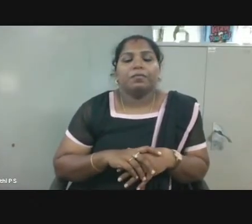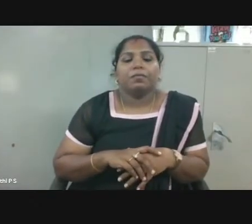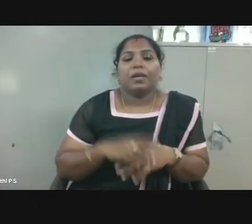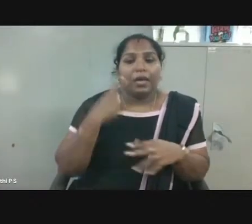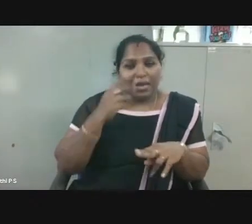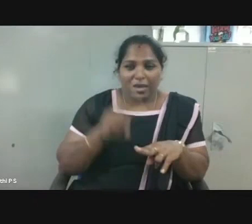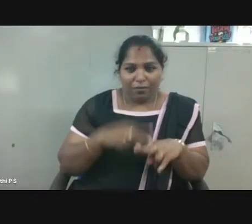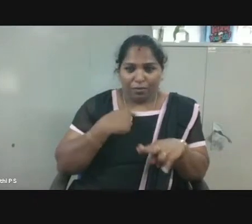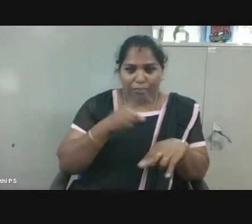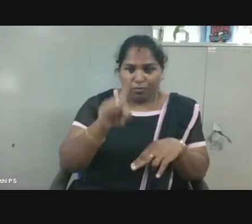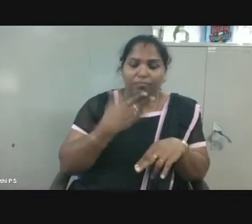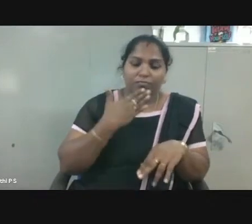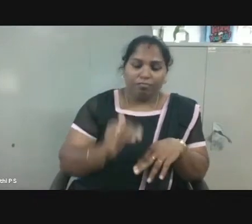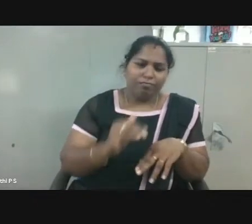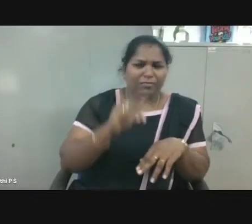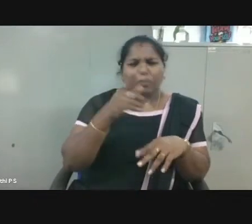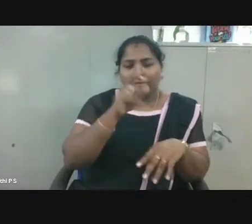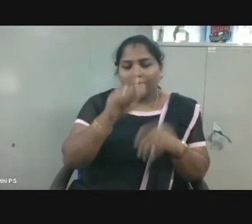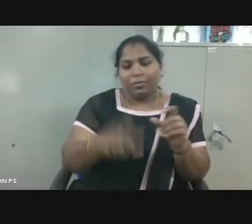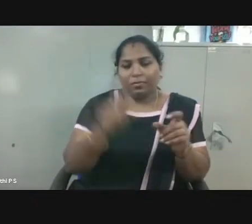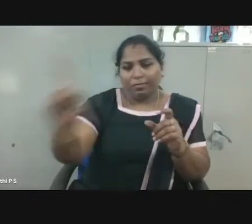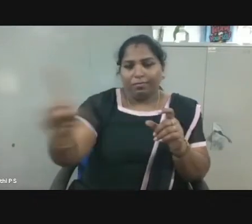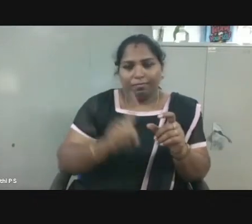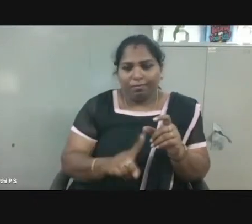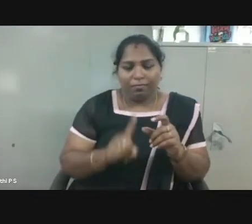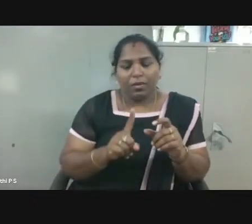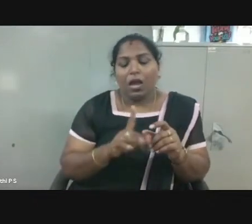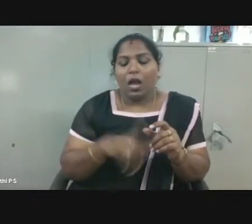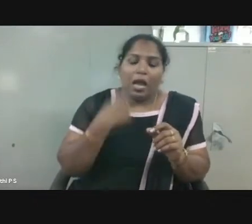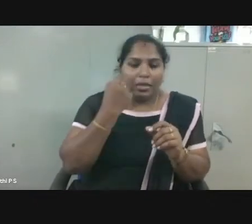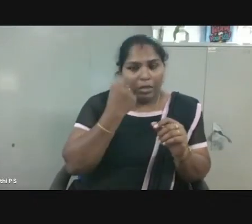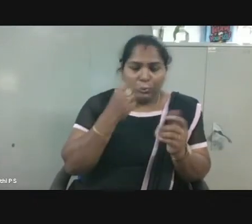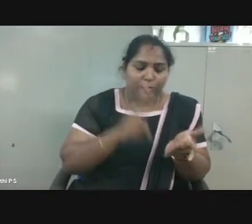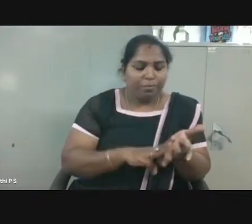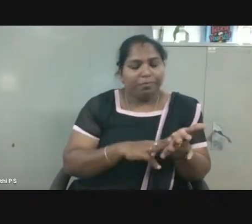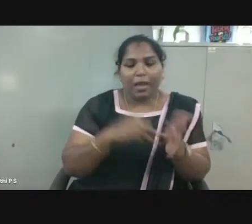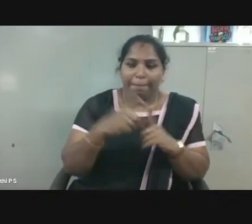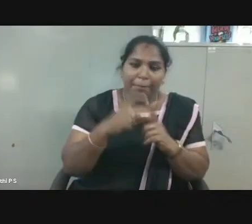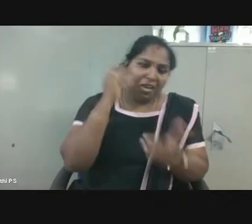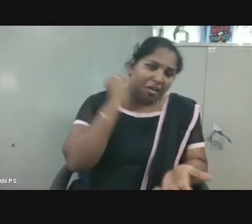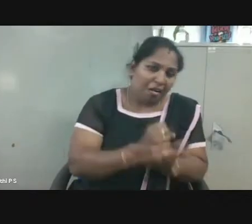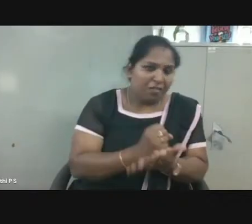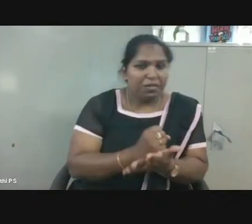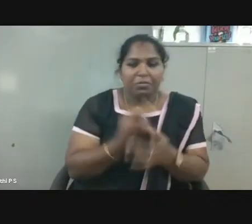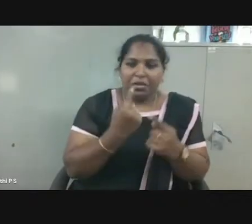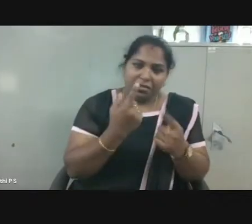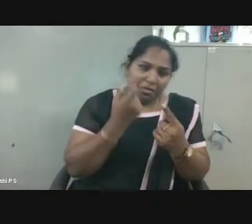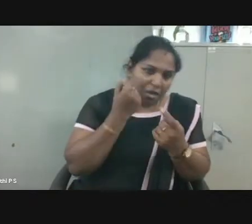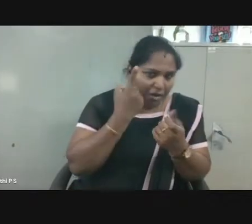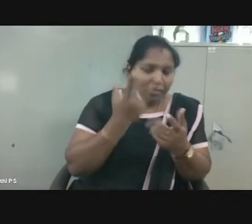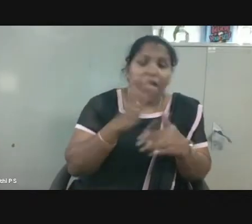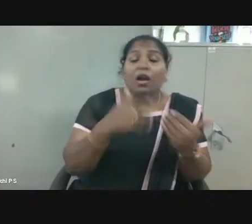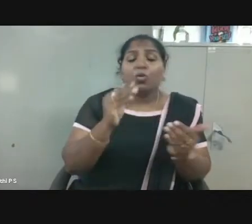വരുന്നു, ടെസ്റ്റുകളെല്ലാം ചെയ്യുന്നു, അവസാനം ഡുഷീൻ മസ്കുലർ ഡിസ്ട്രോഫി ആണ് കണ്ടു. ഇനി നമ്മൾ എന്താണ് ചെയ്യാൻ പോകുന്നത്, അതായത് കുഞ്ഞിനെ എങ്ങനെ നമുക്ക്